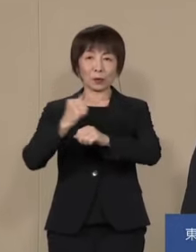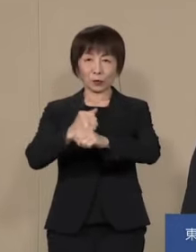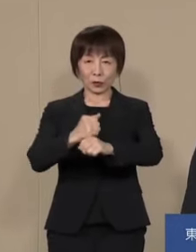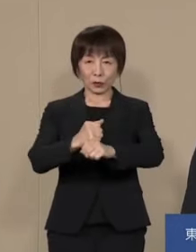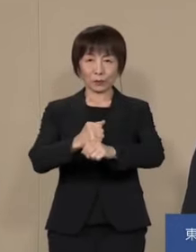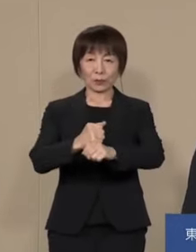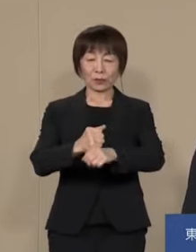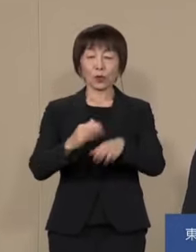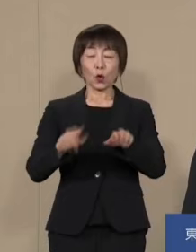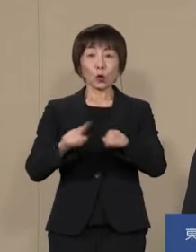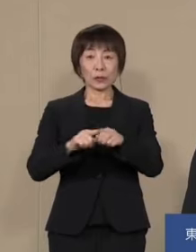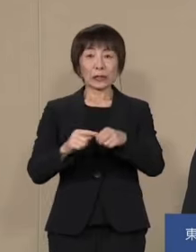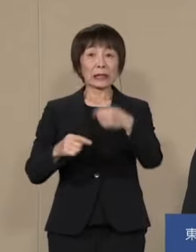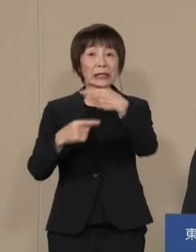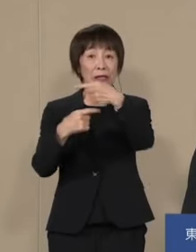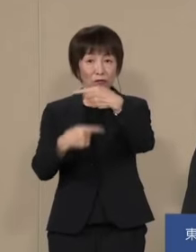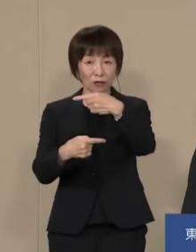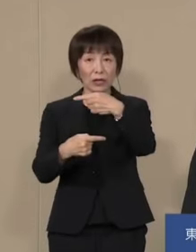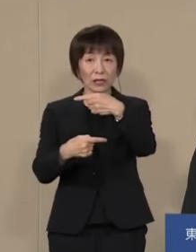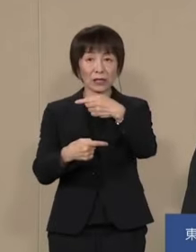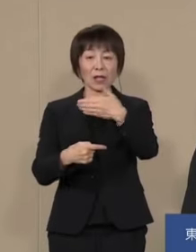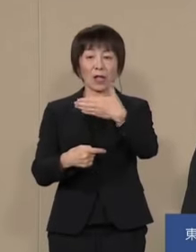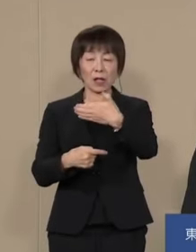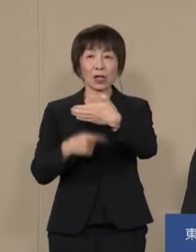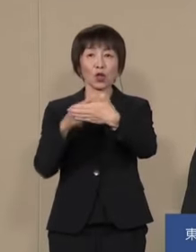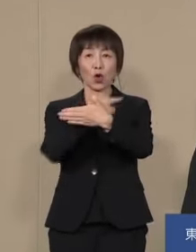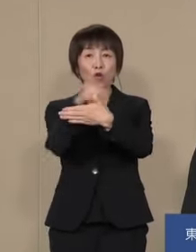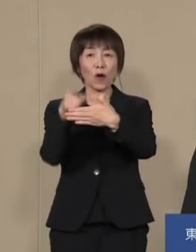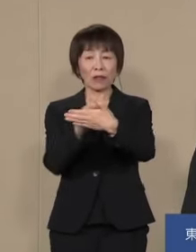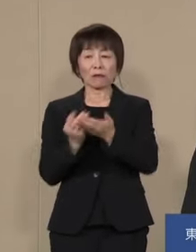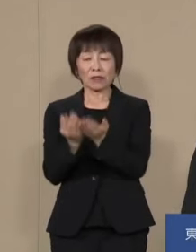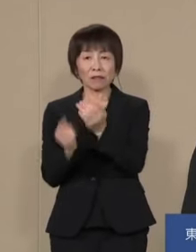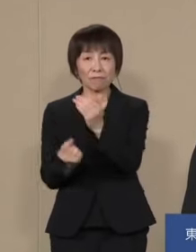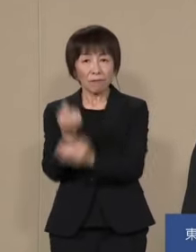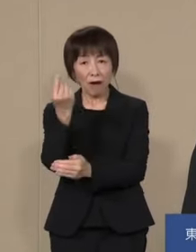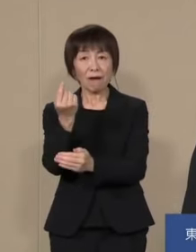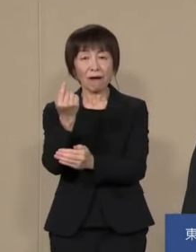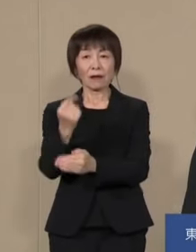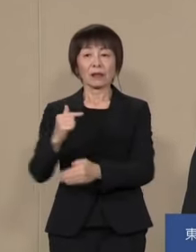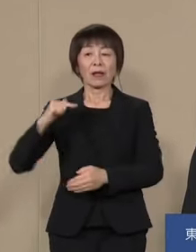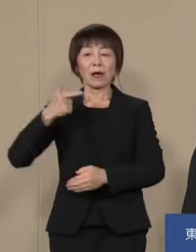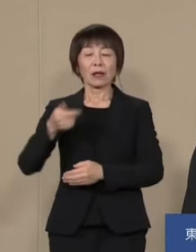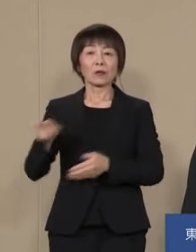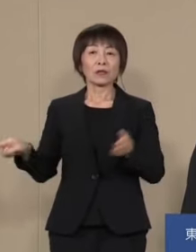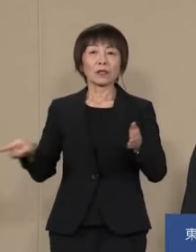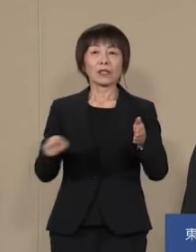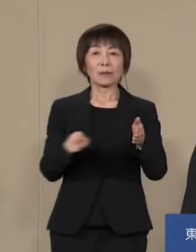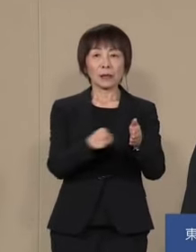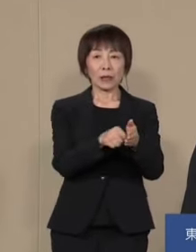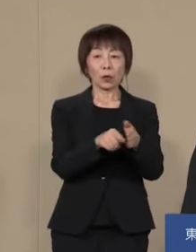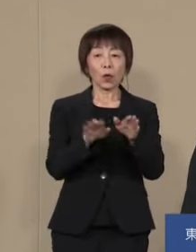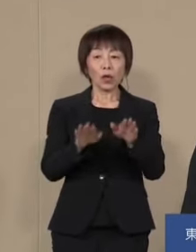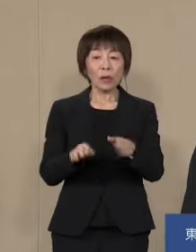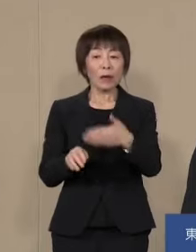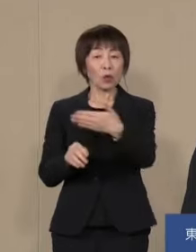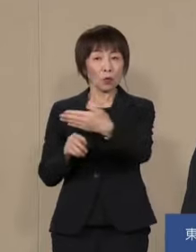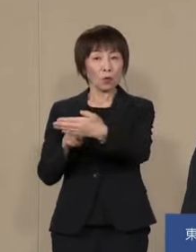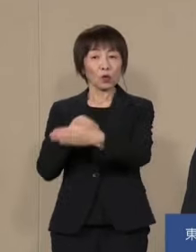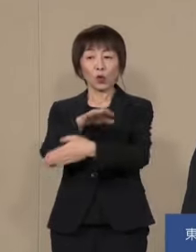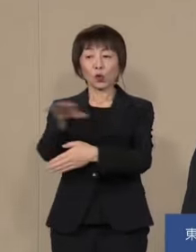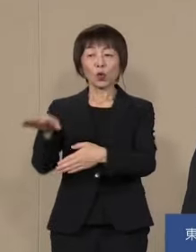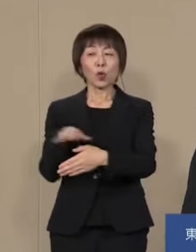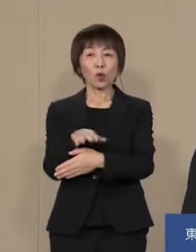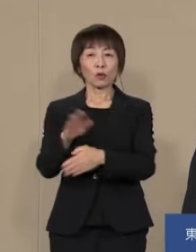ます今年1月の半島地震がありました今半年を過ぎまして今なおのは